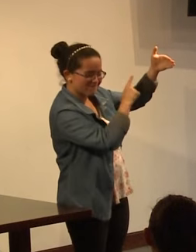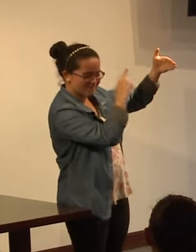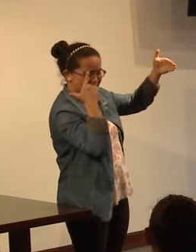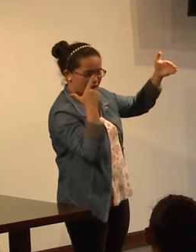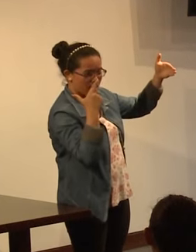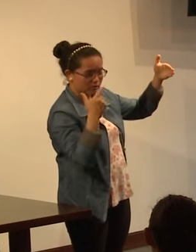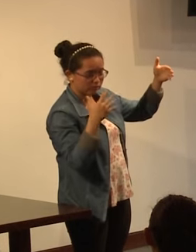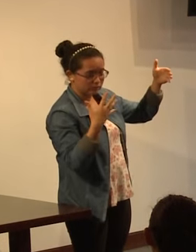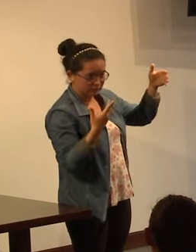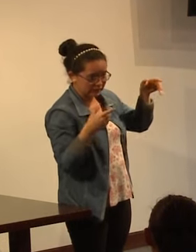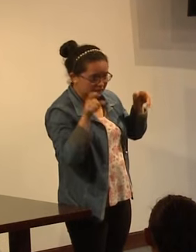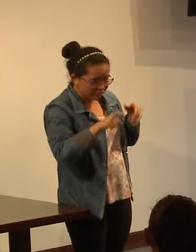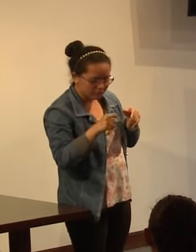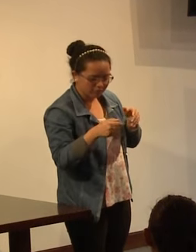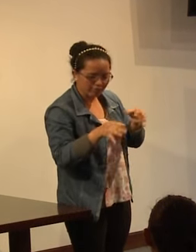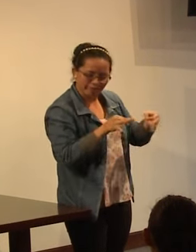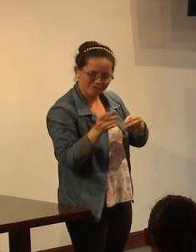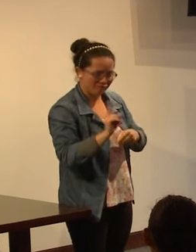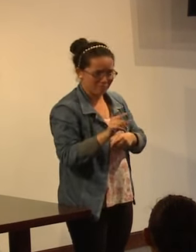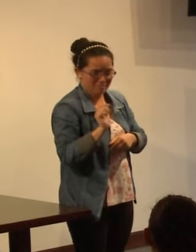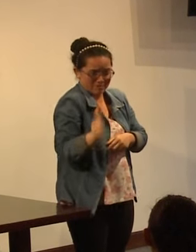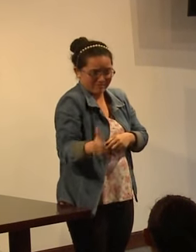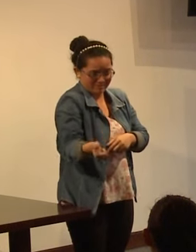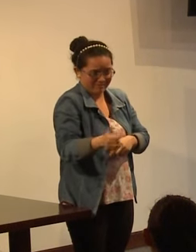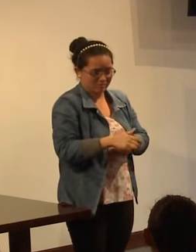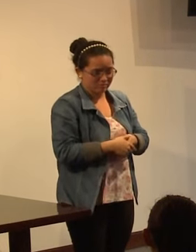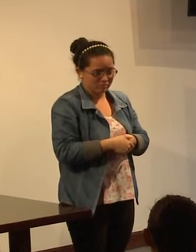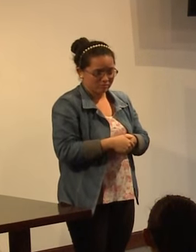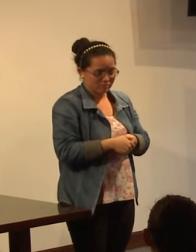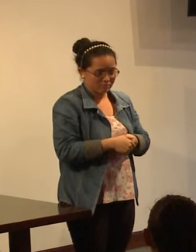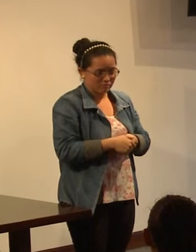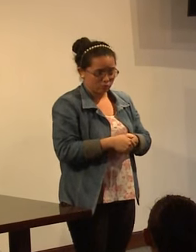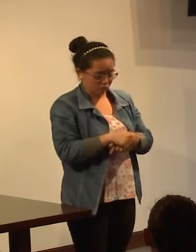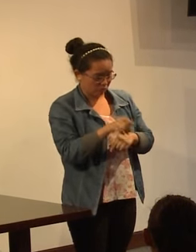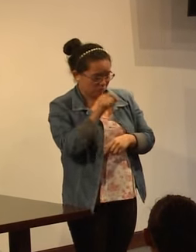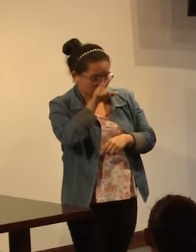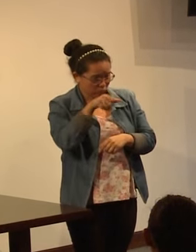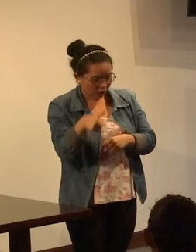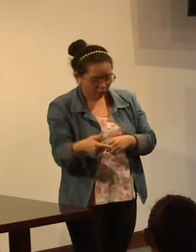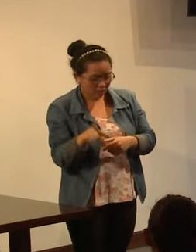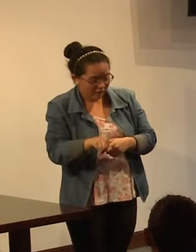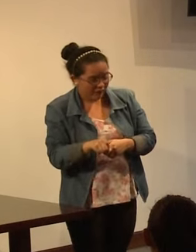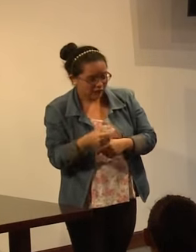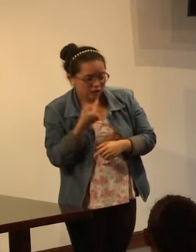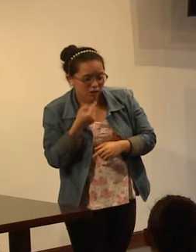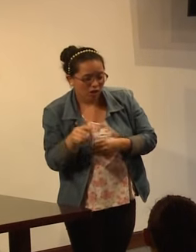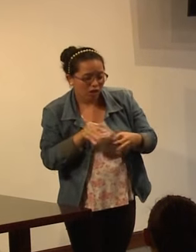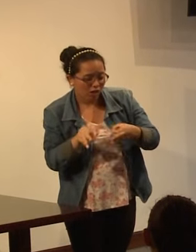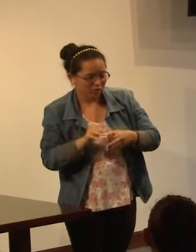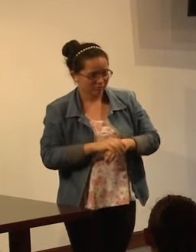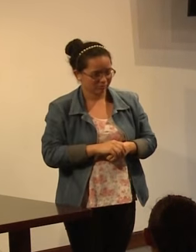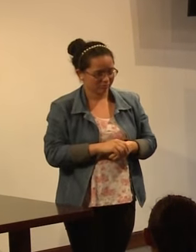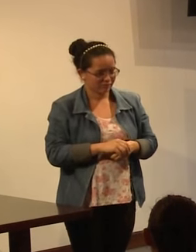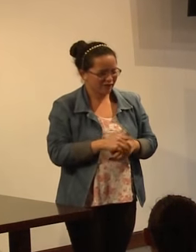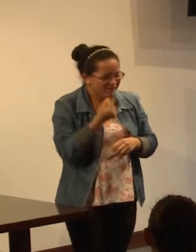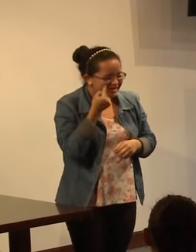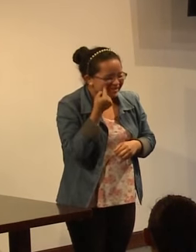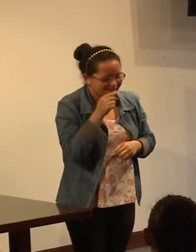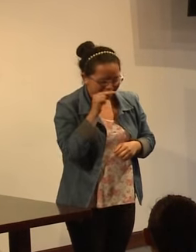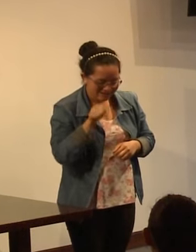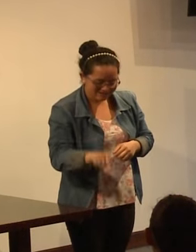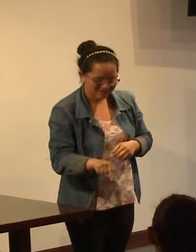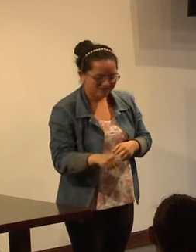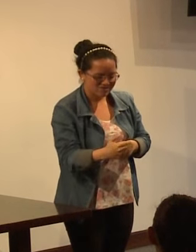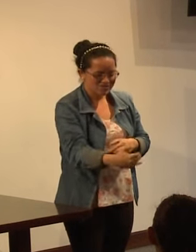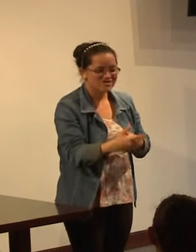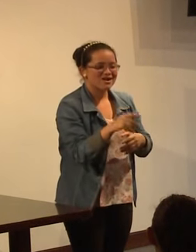hacer unos dibujos, unos grafismos ahí. ¿Hay que decirle? ¿O el tipo lo hace? ¿Ustedes han visto cuando un niño pequeñito coge un carrito